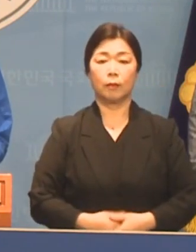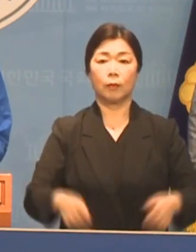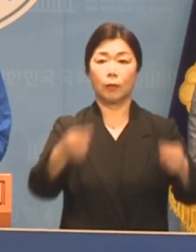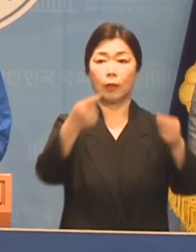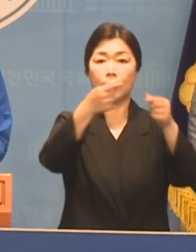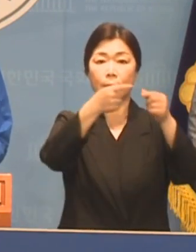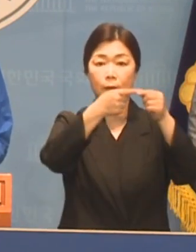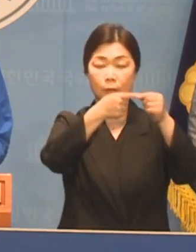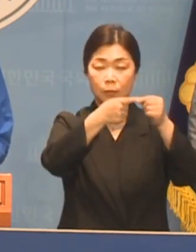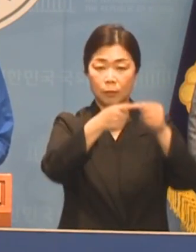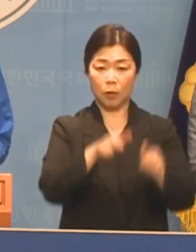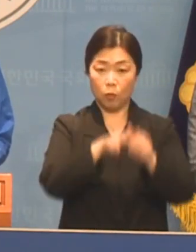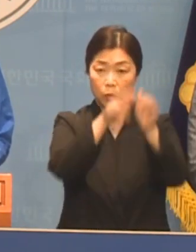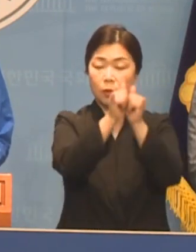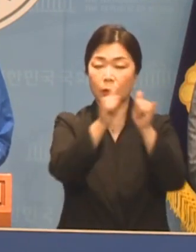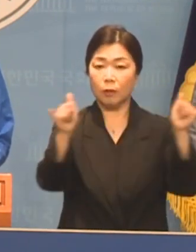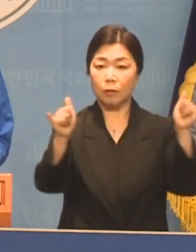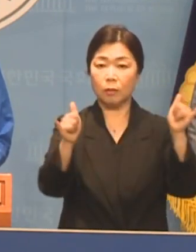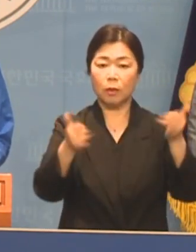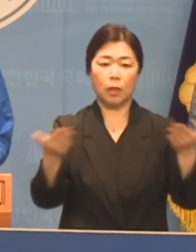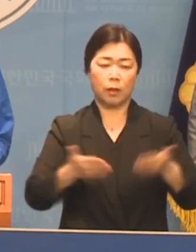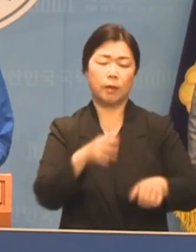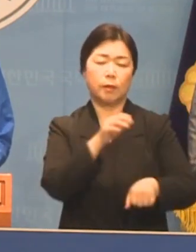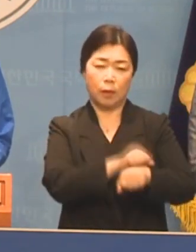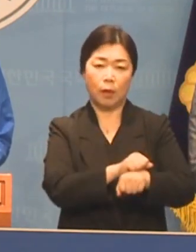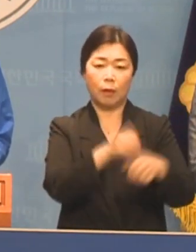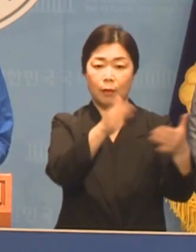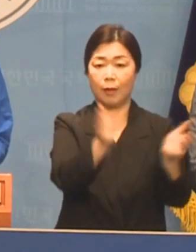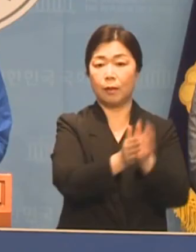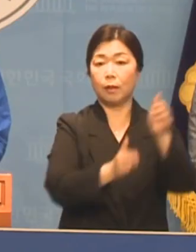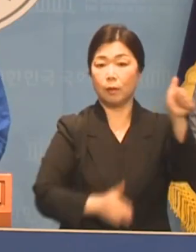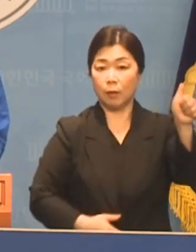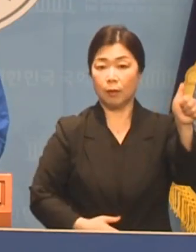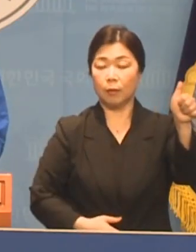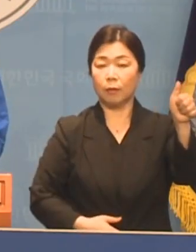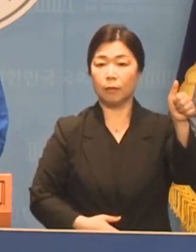첫째, 후보자는 일 잘하는 단체장이었습니다.